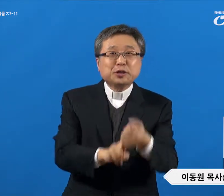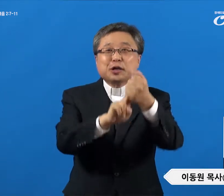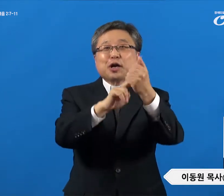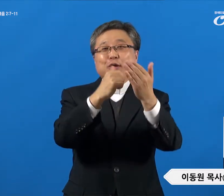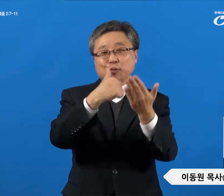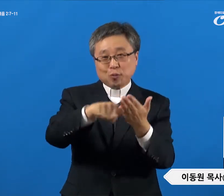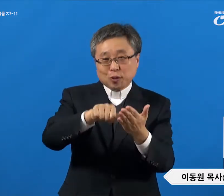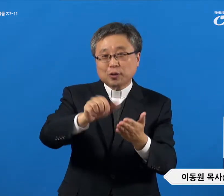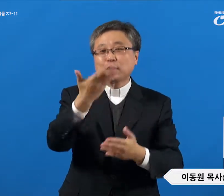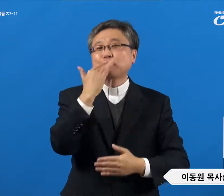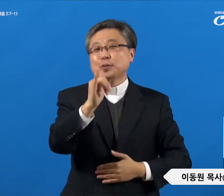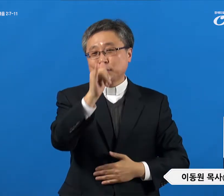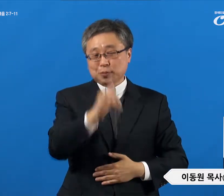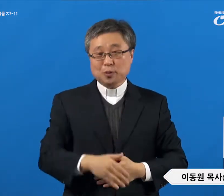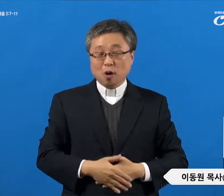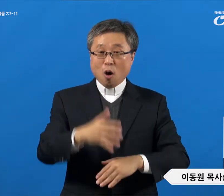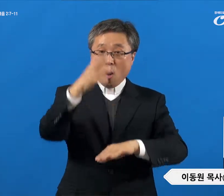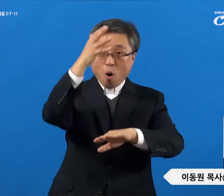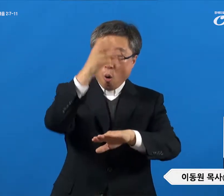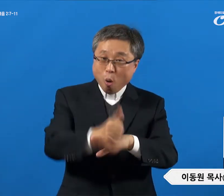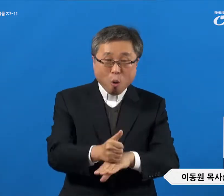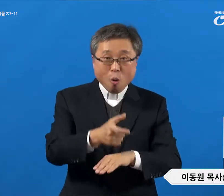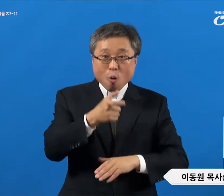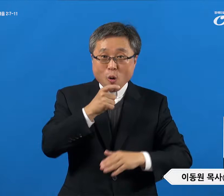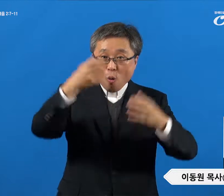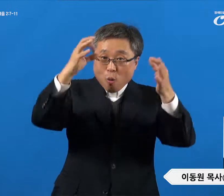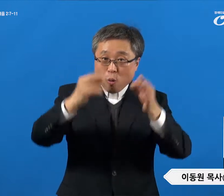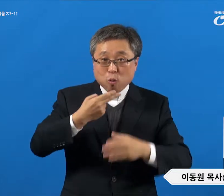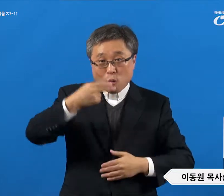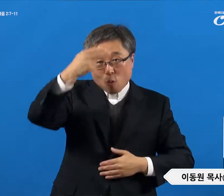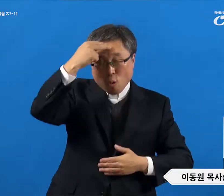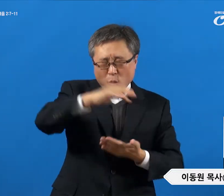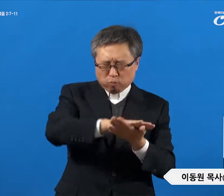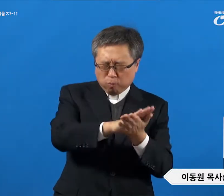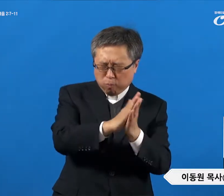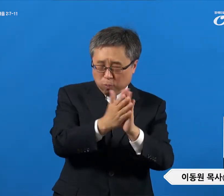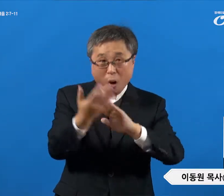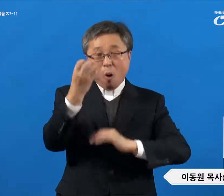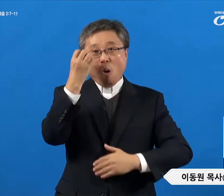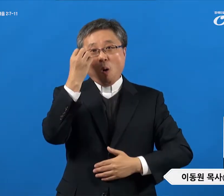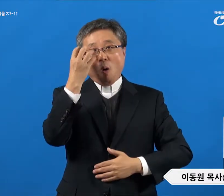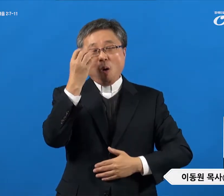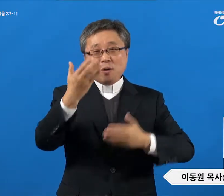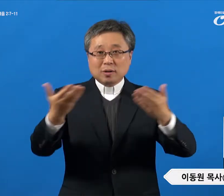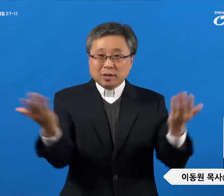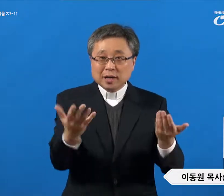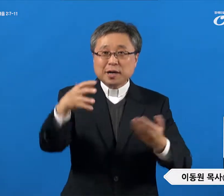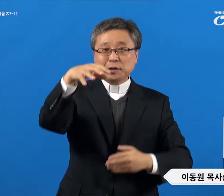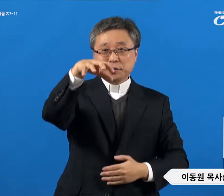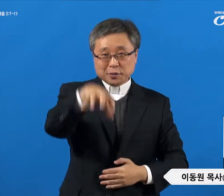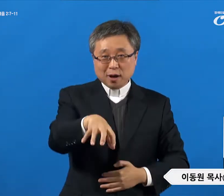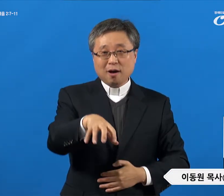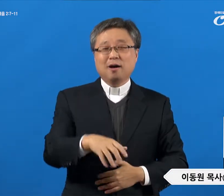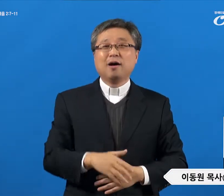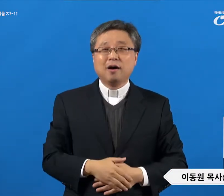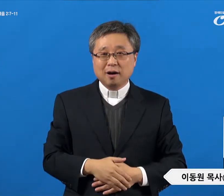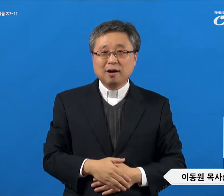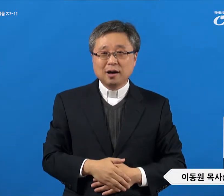것입니다. 자, 드디어 물이 포도주로 변하는 신기한 이 사건의 현장에서 자, 포도주를